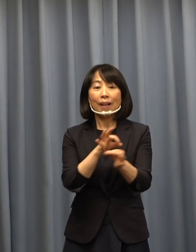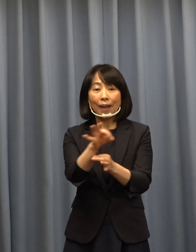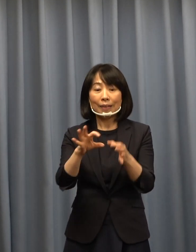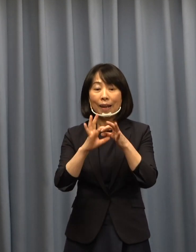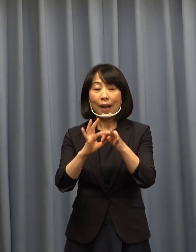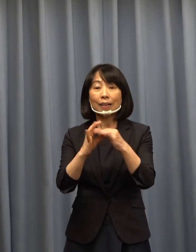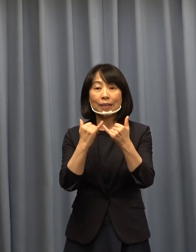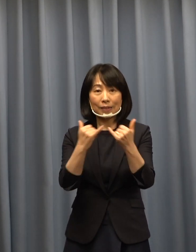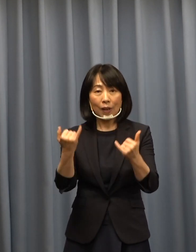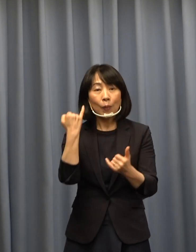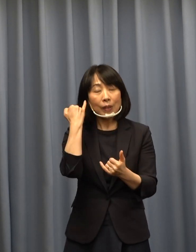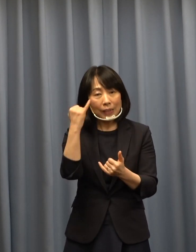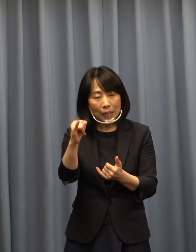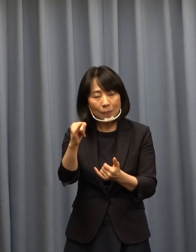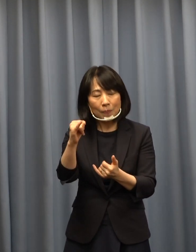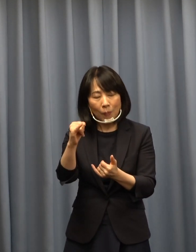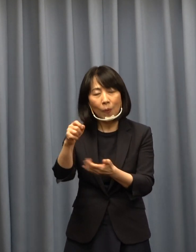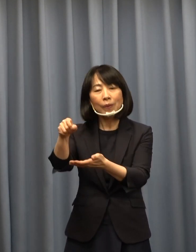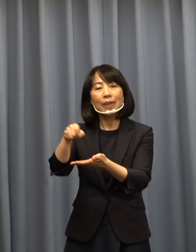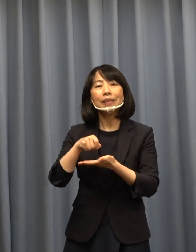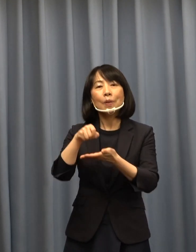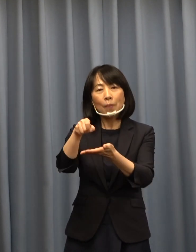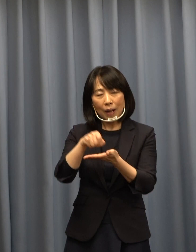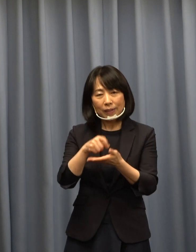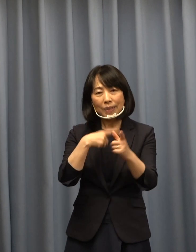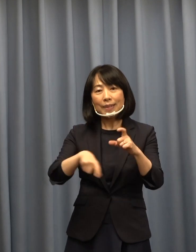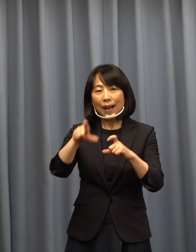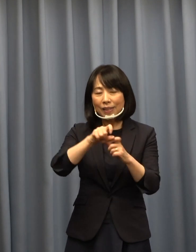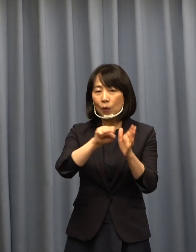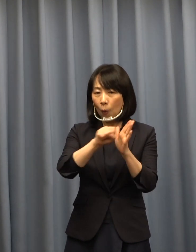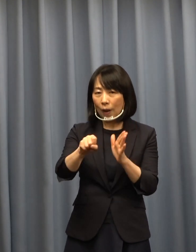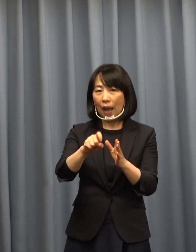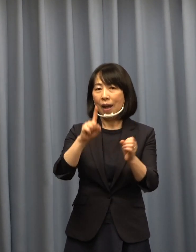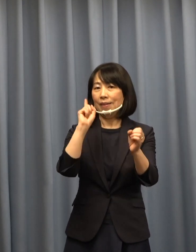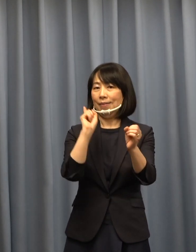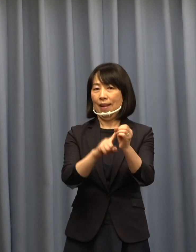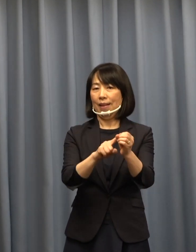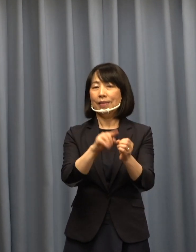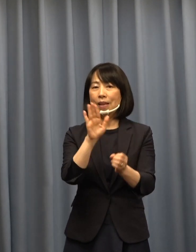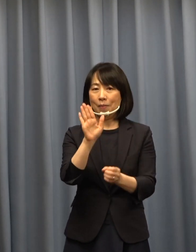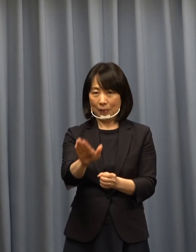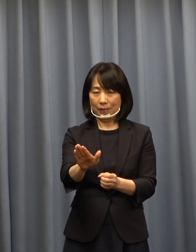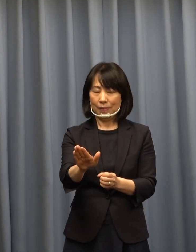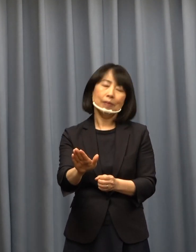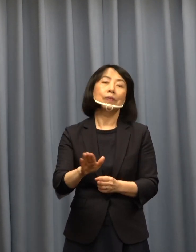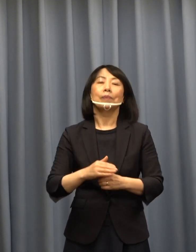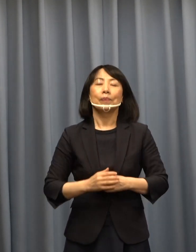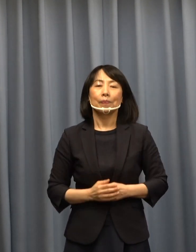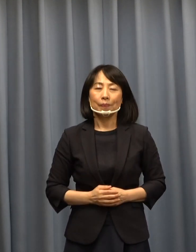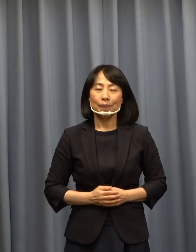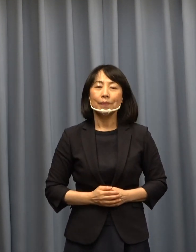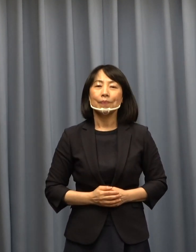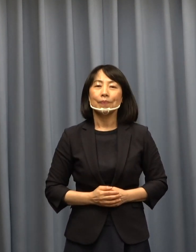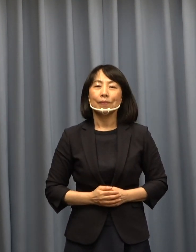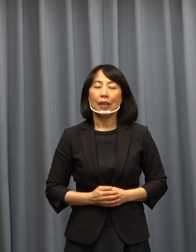伺いをすることによってより効果が出るということが一つ、それから二つ目にはこれ、